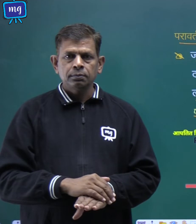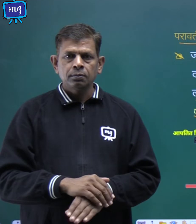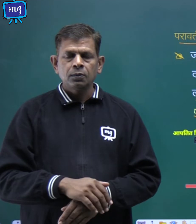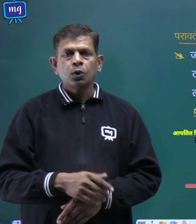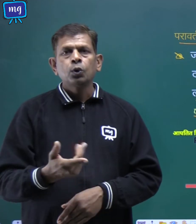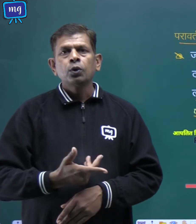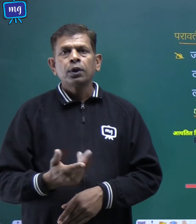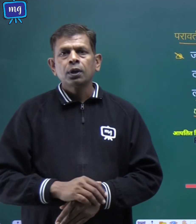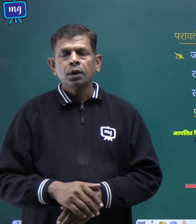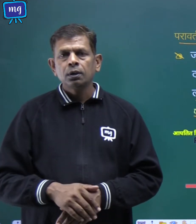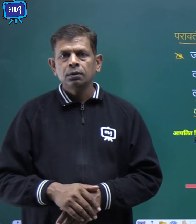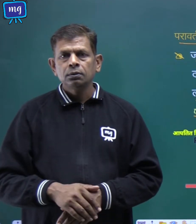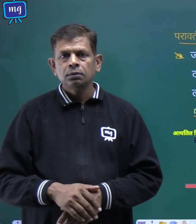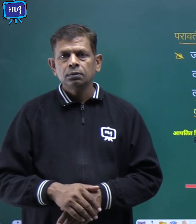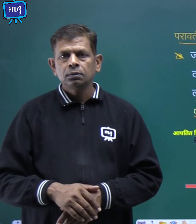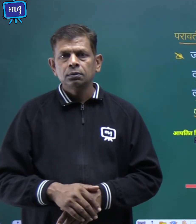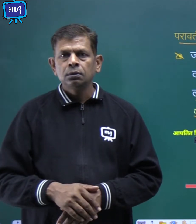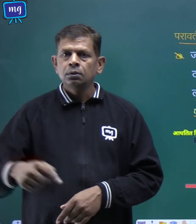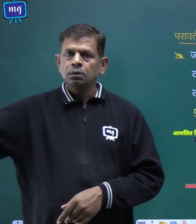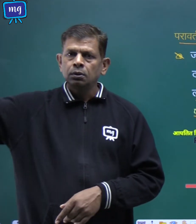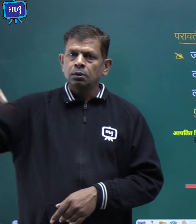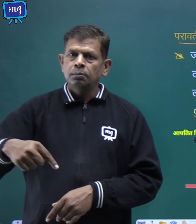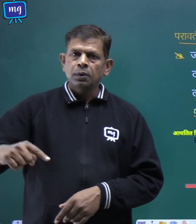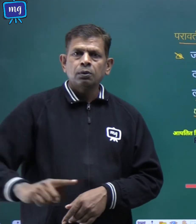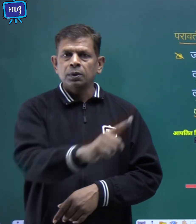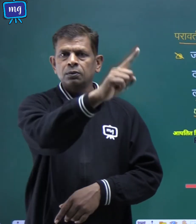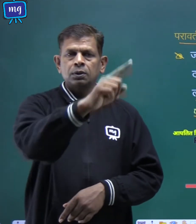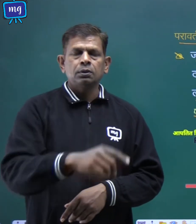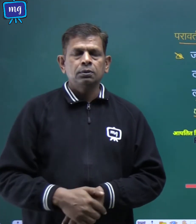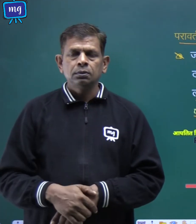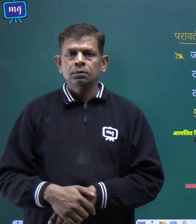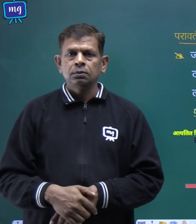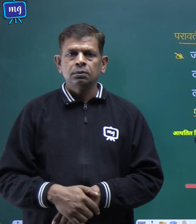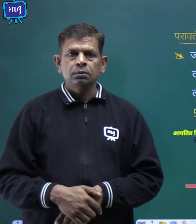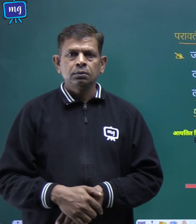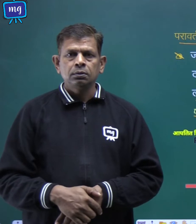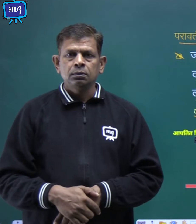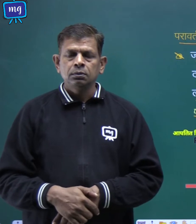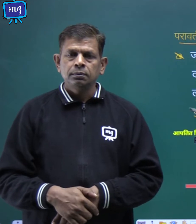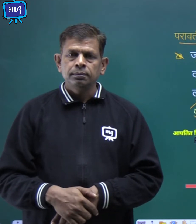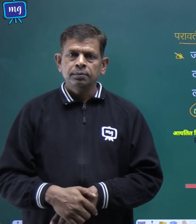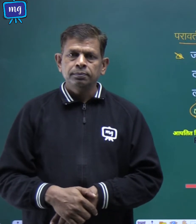तो ये क्या कहलाता है? प्रकाश का परावर्तन।